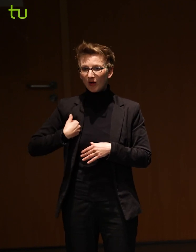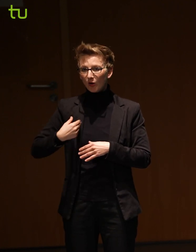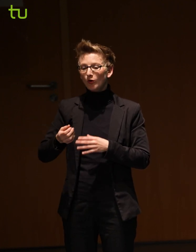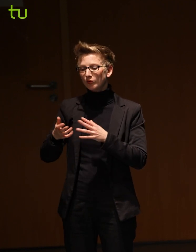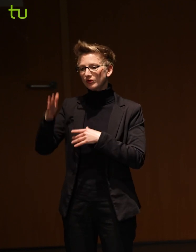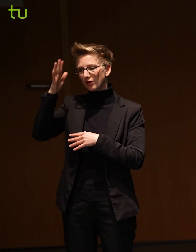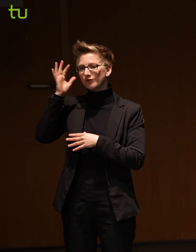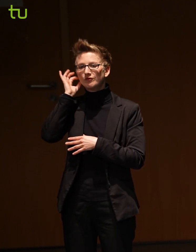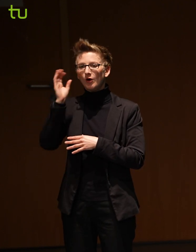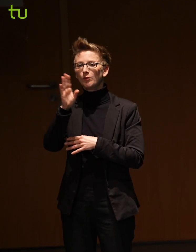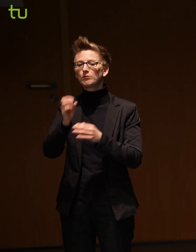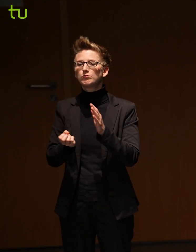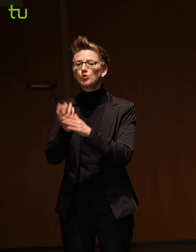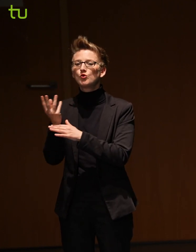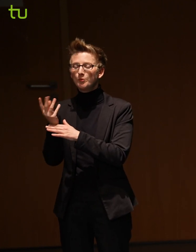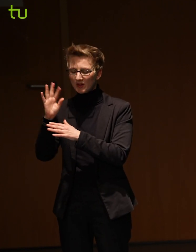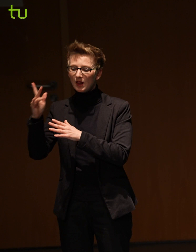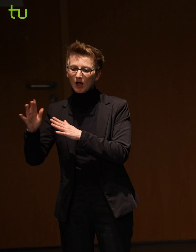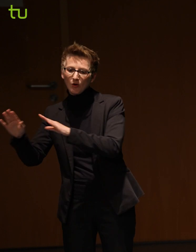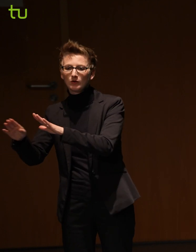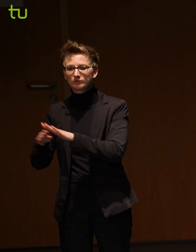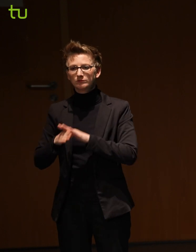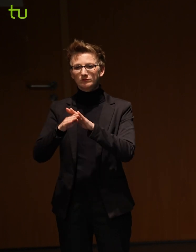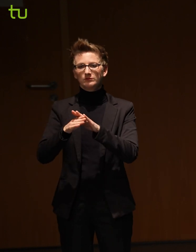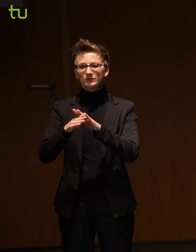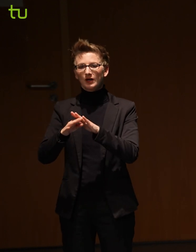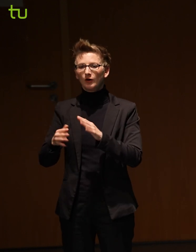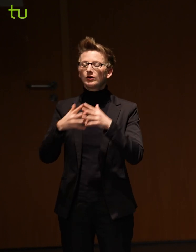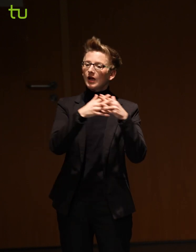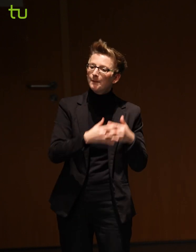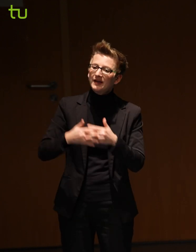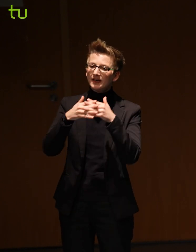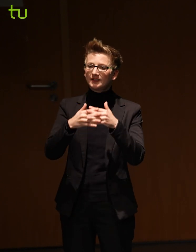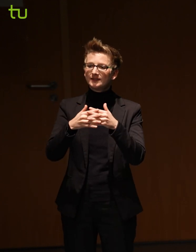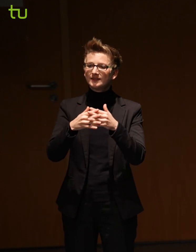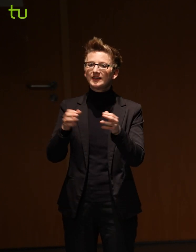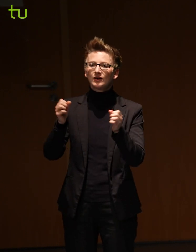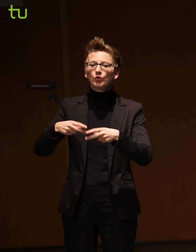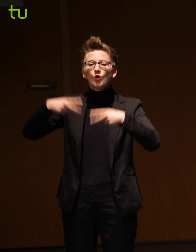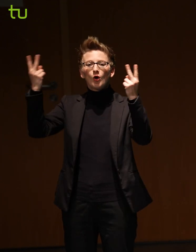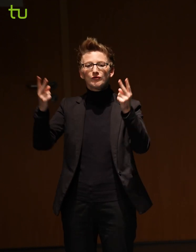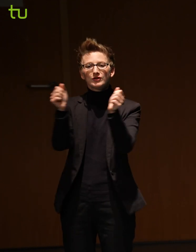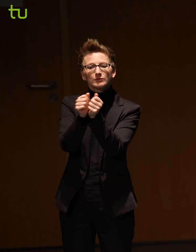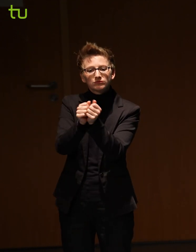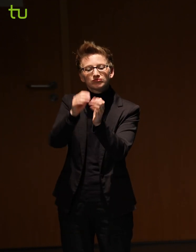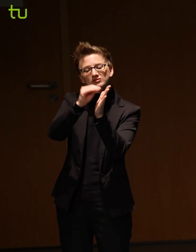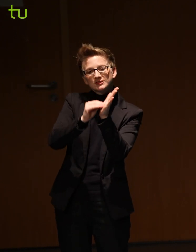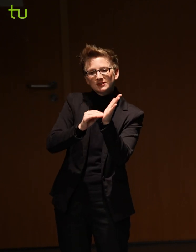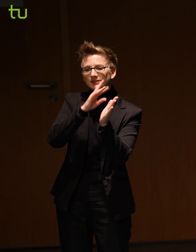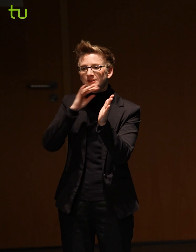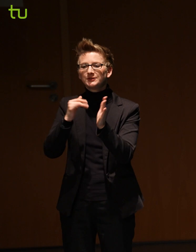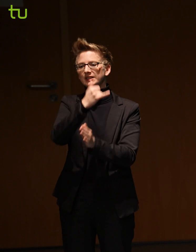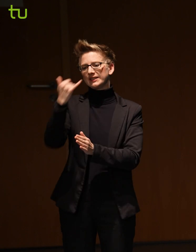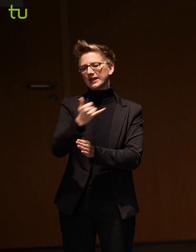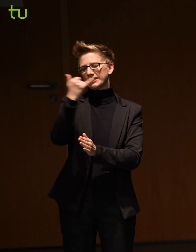Dortmunder Amerikanistik, insbesondere die Publikation ihrer Ergebnisse, viele Jahre lang unterstützt. Und ich